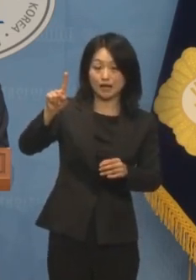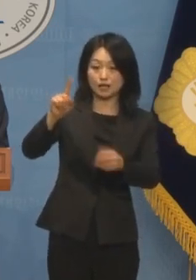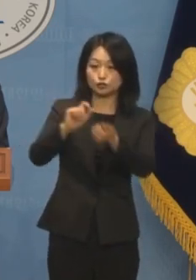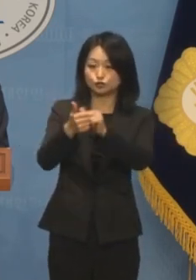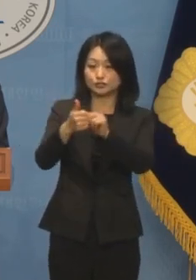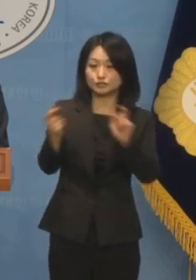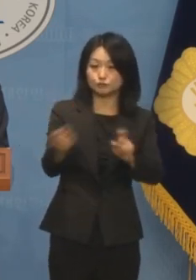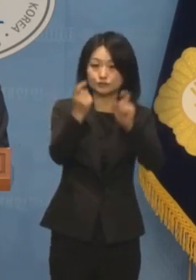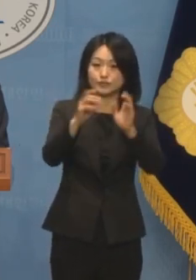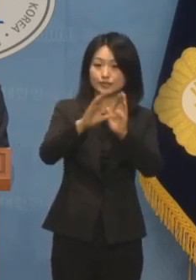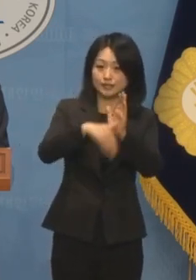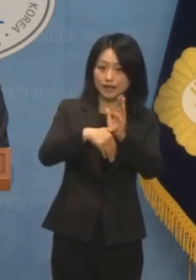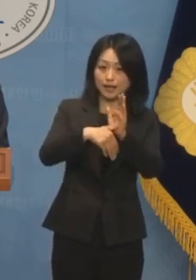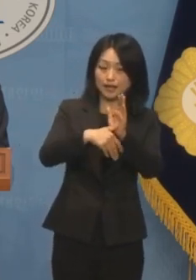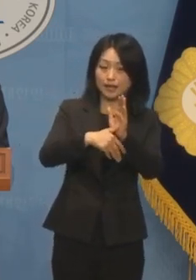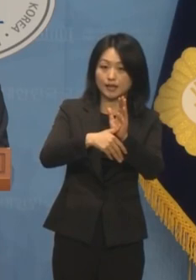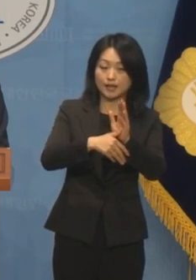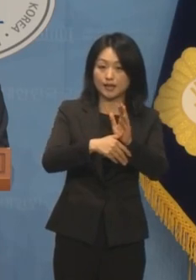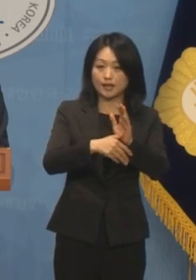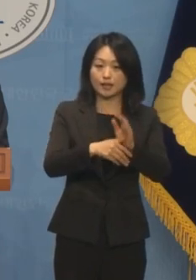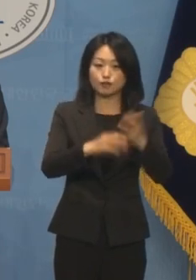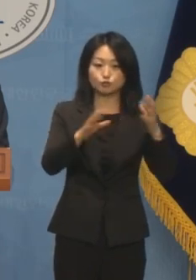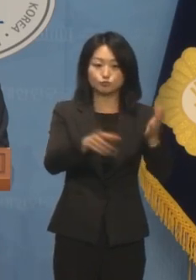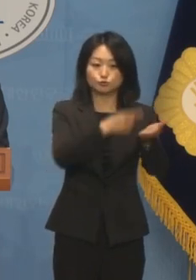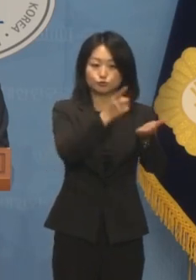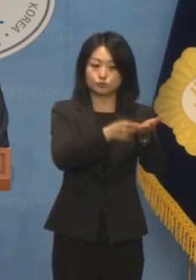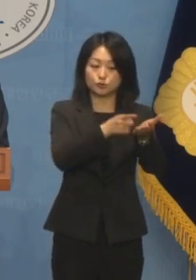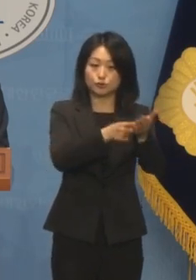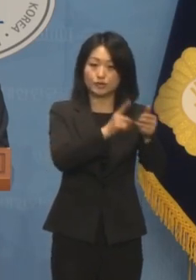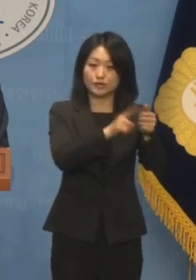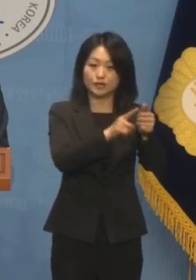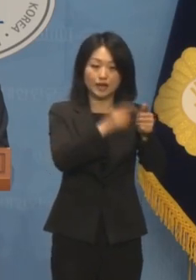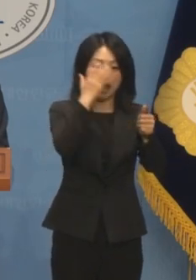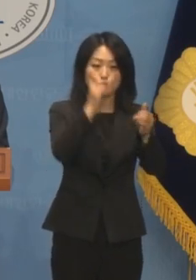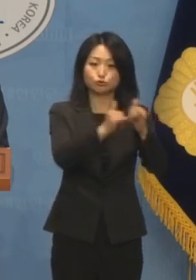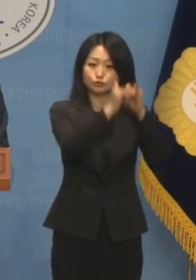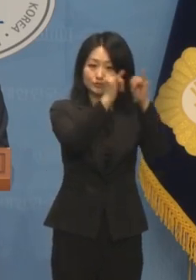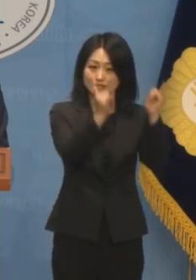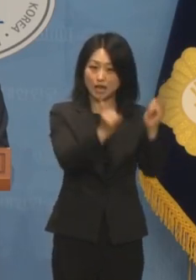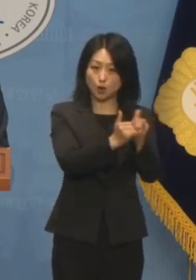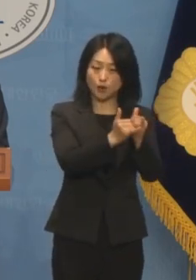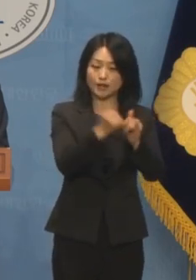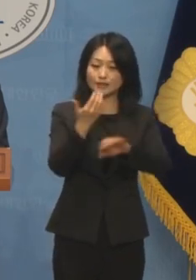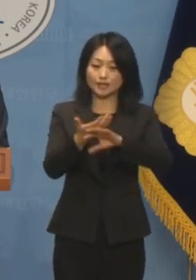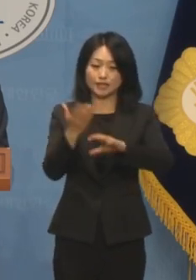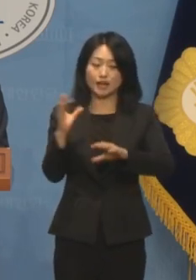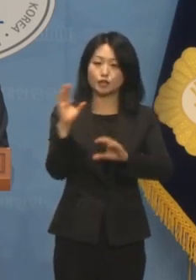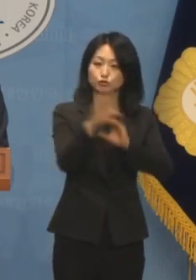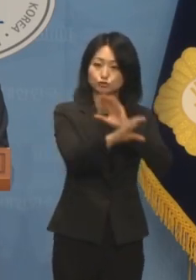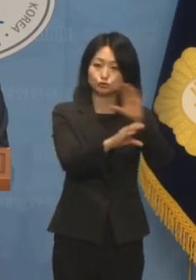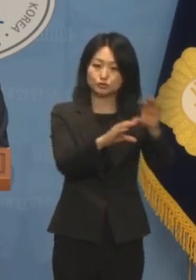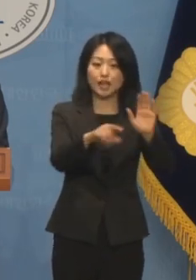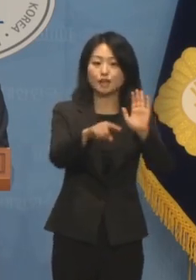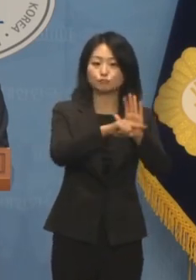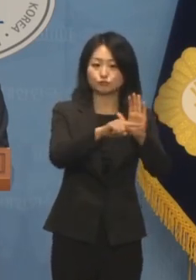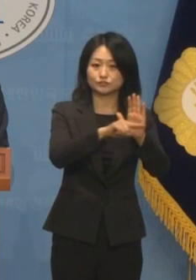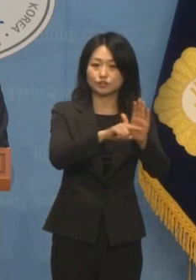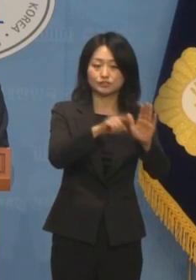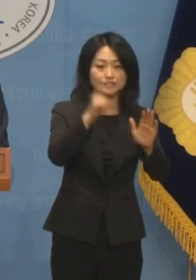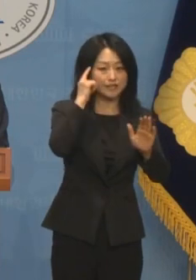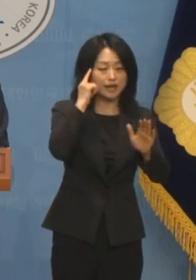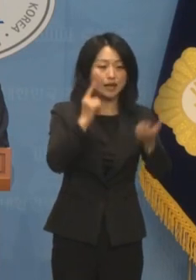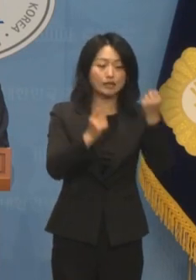론스타 측은 한덕수 총리의 한국 사회는 외국 자본에 대한 부정적인 정서가 너무 강하다.